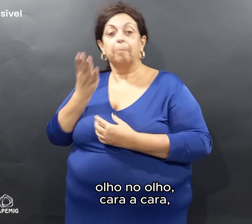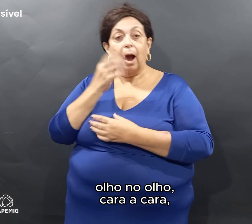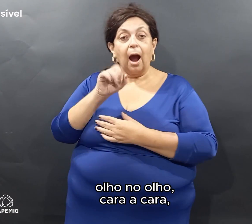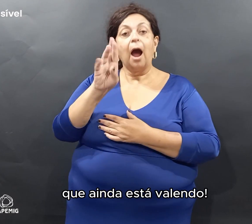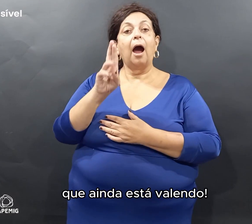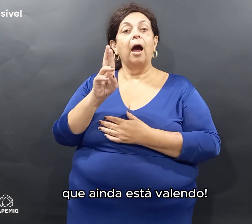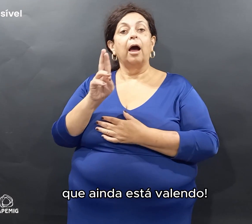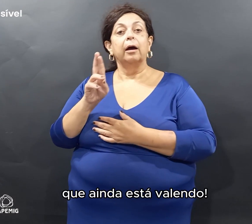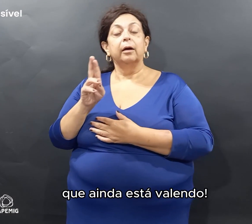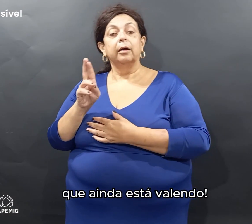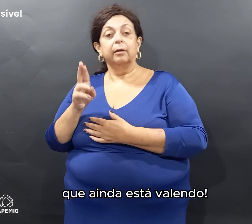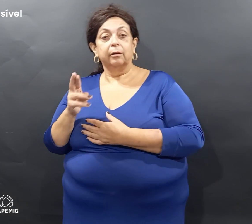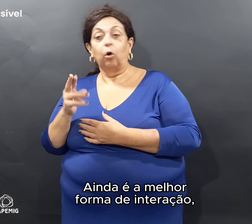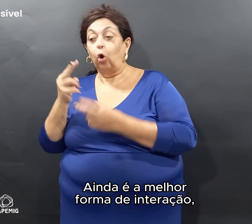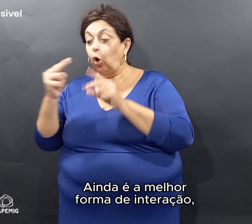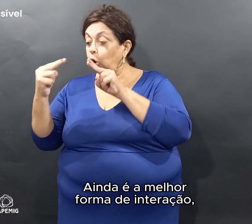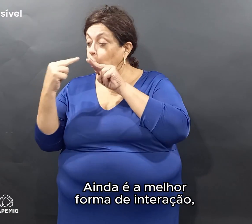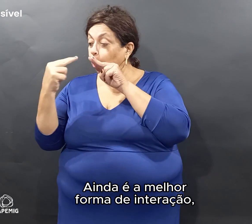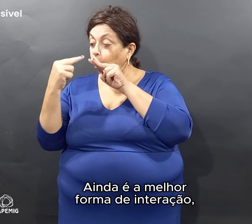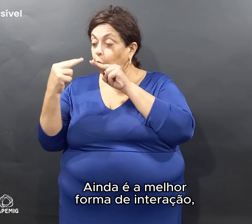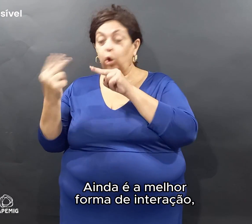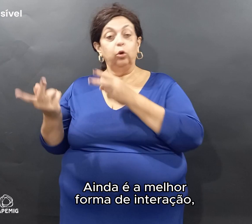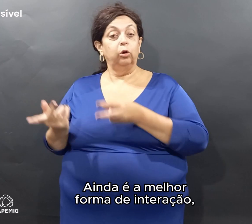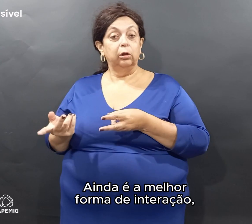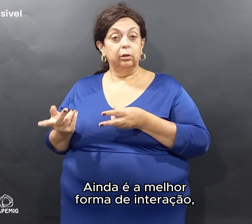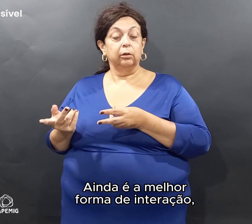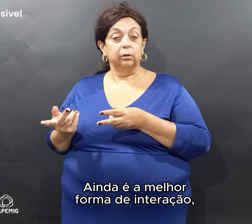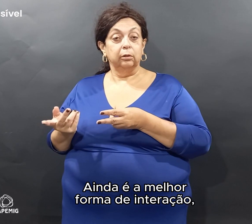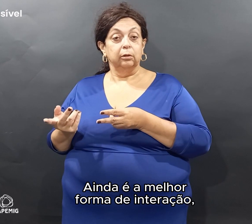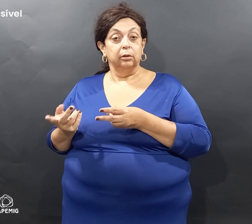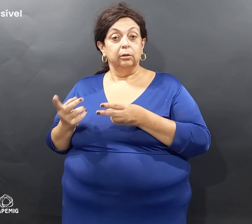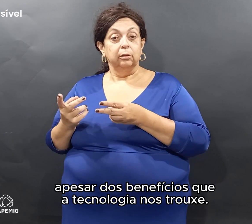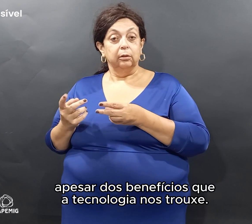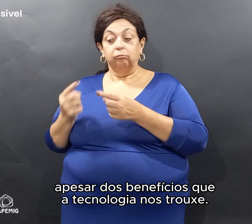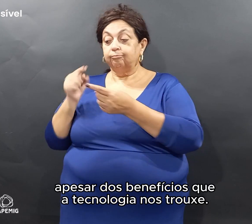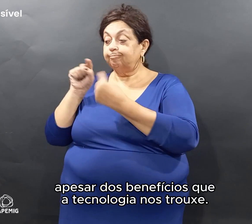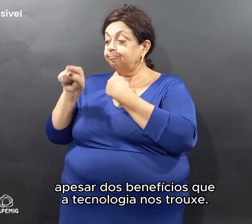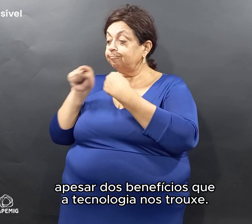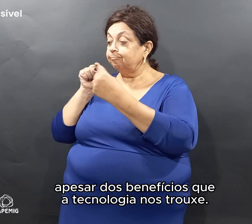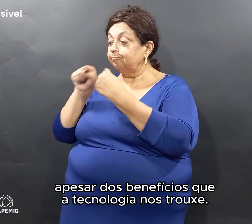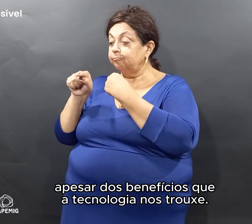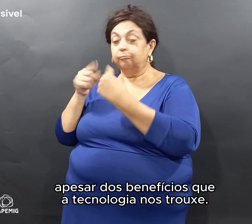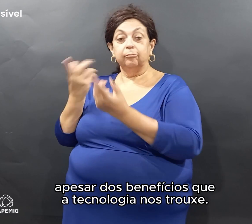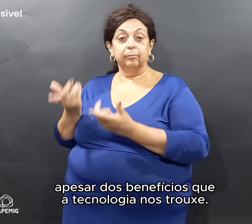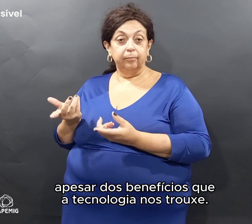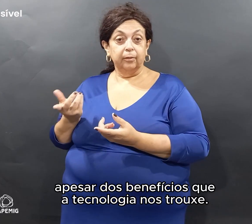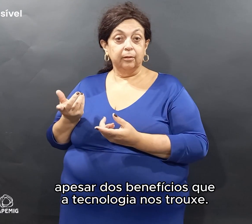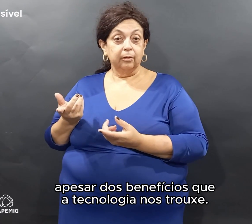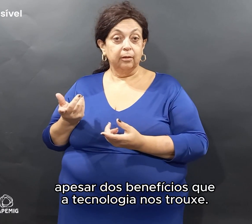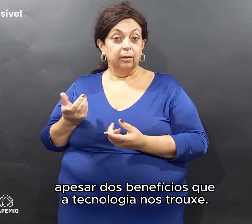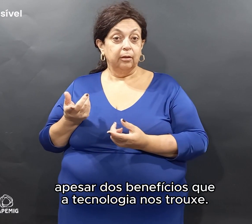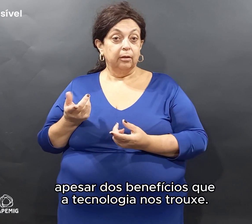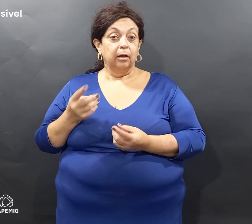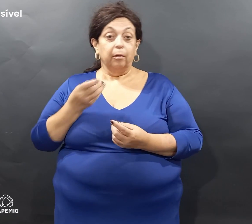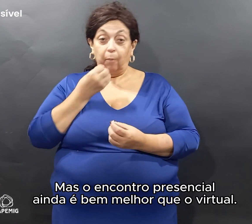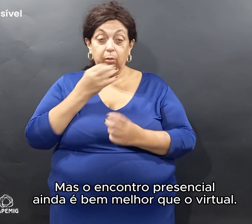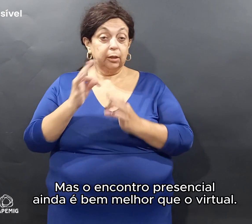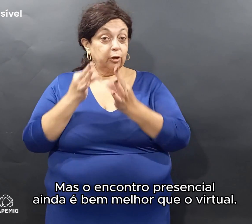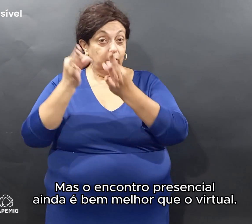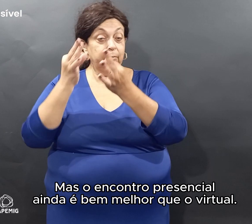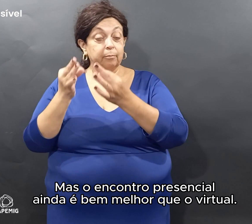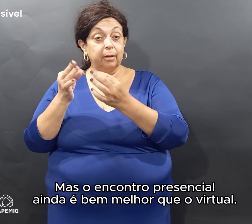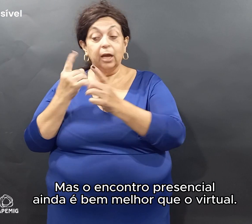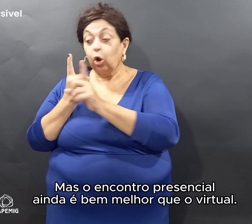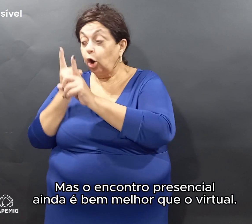cara a cara, que ainda está valendo. Ainda é a melhor forma de interação, apesar dos benefícios que a tecnologia nos trouxe. Mas